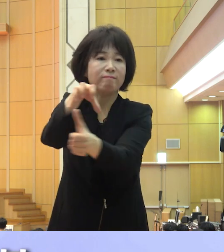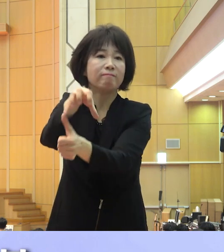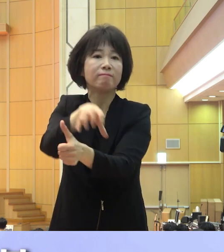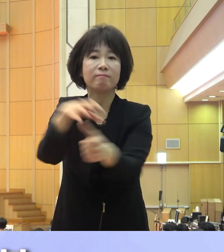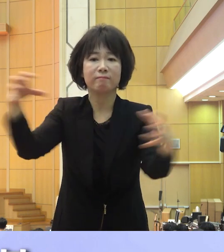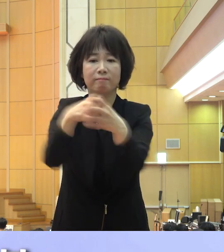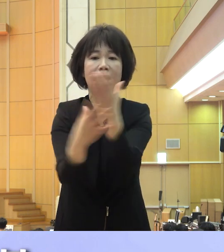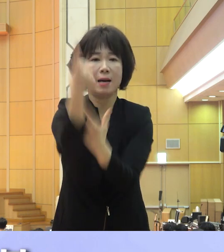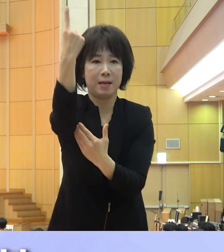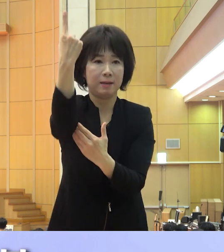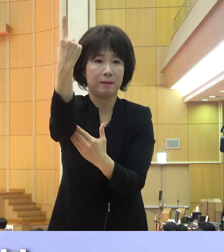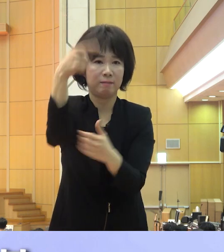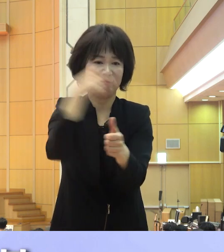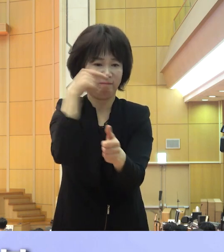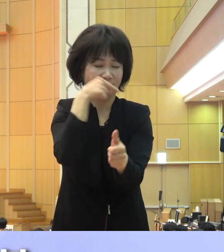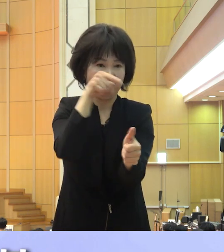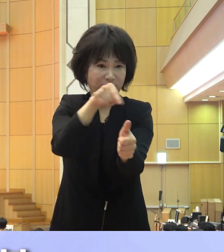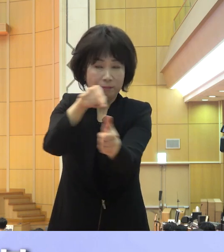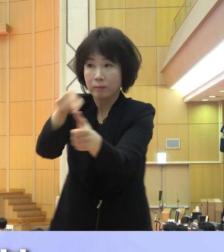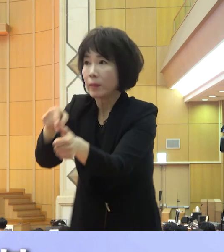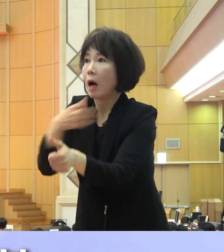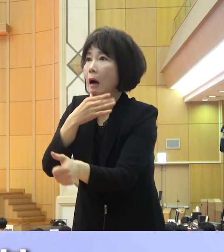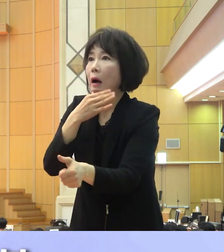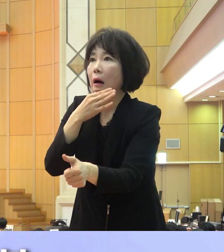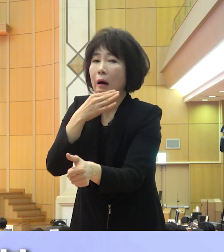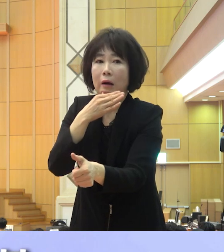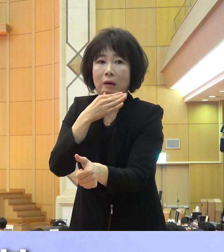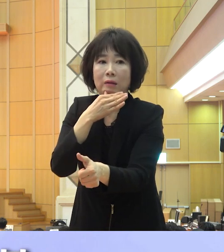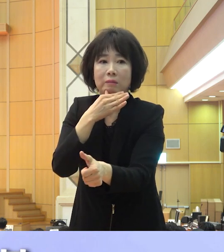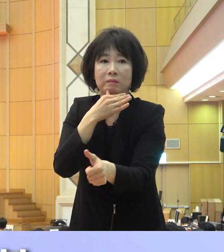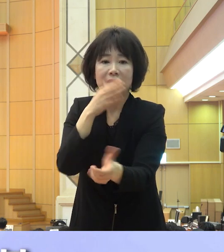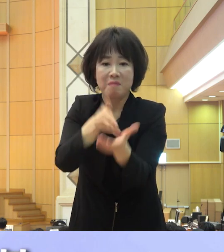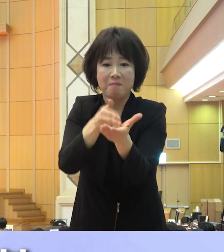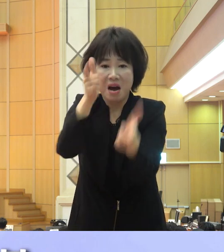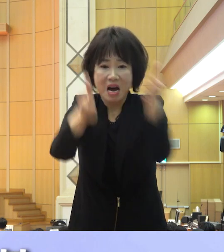걸 제재하기 위해서 그렇게 한 거겠지요.